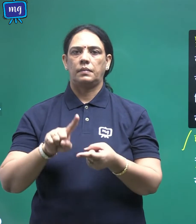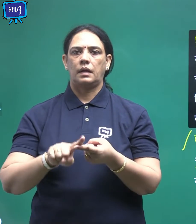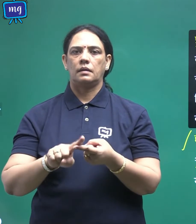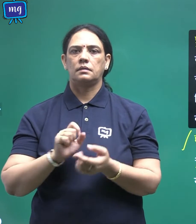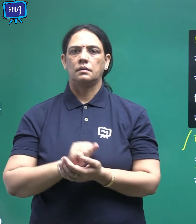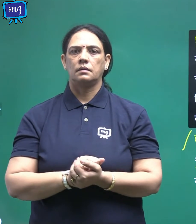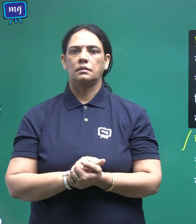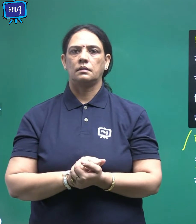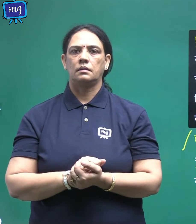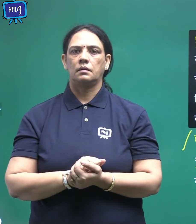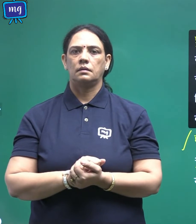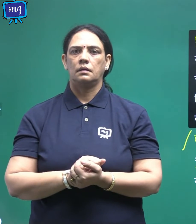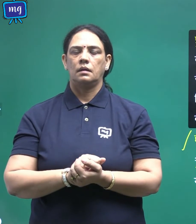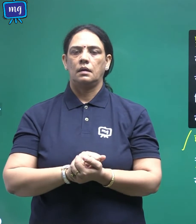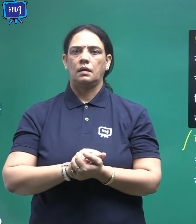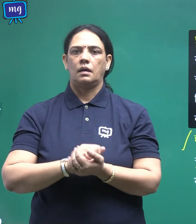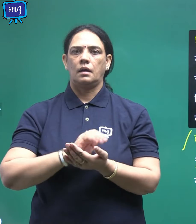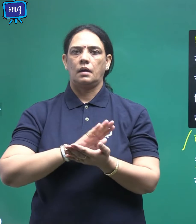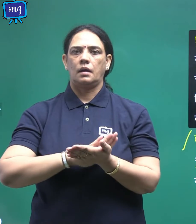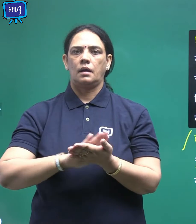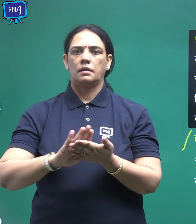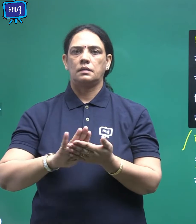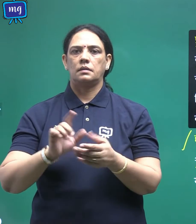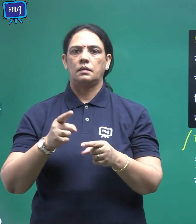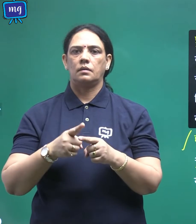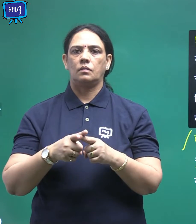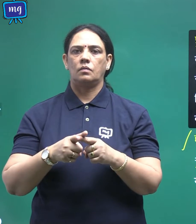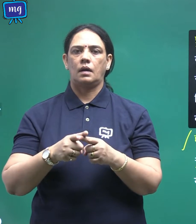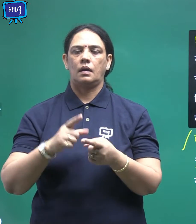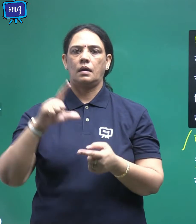प्लस H गुणा L।